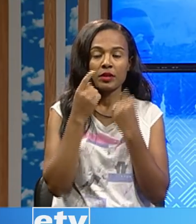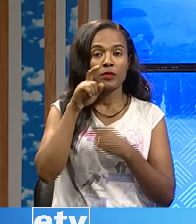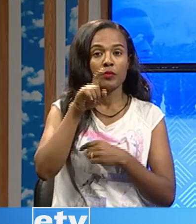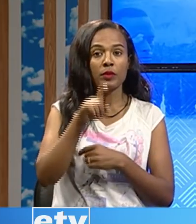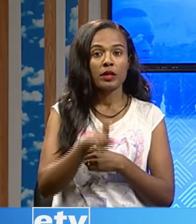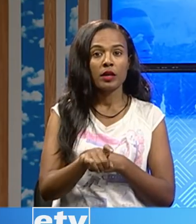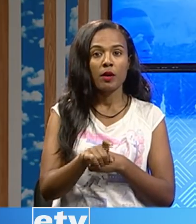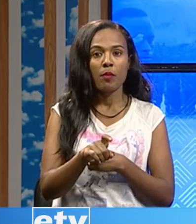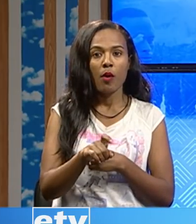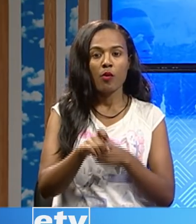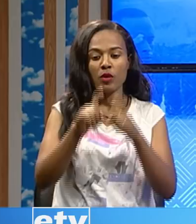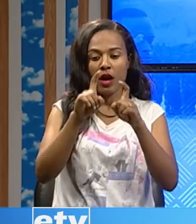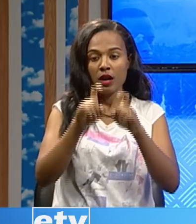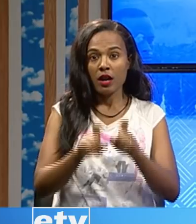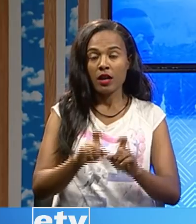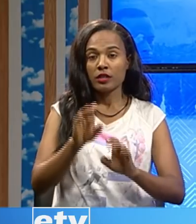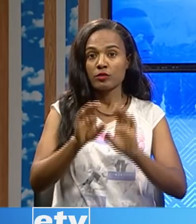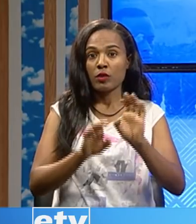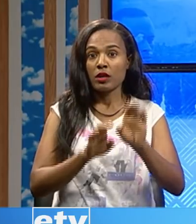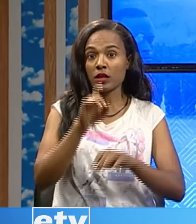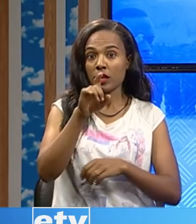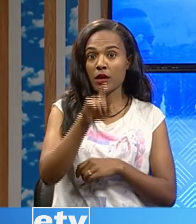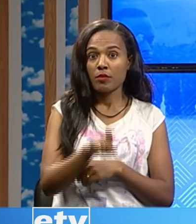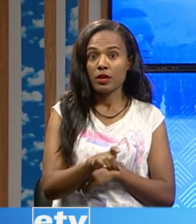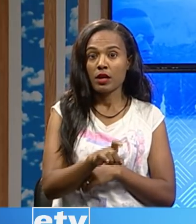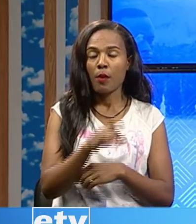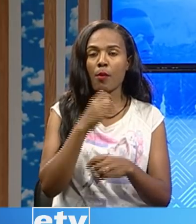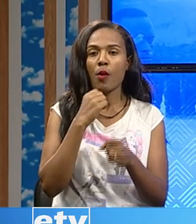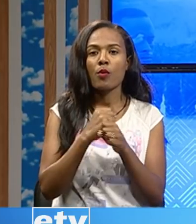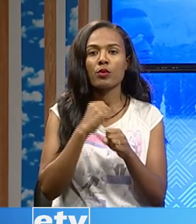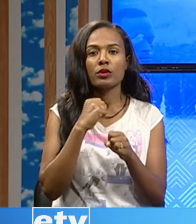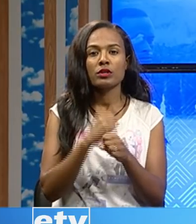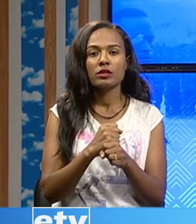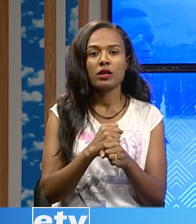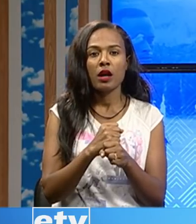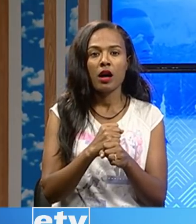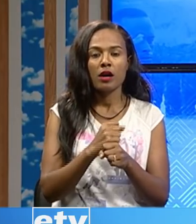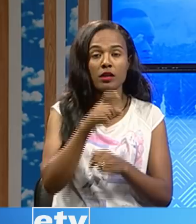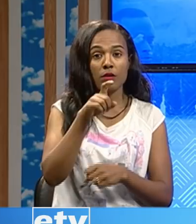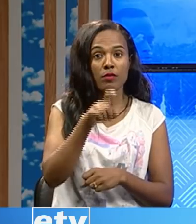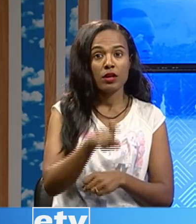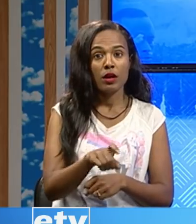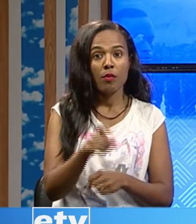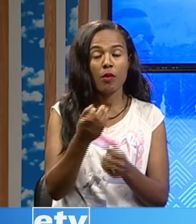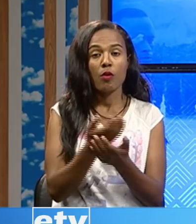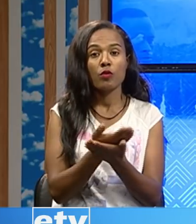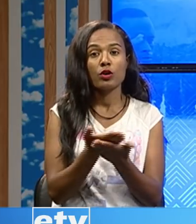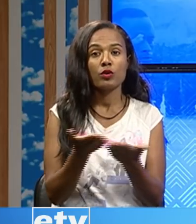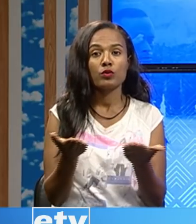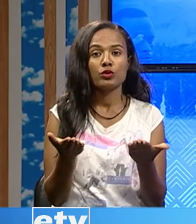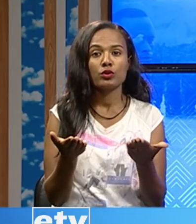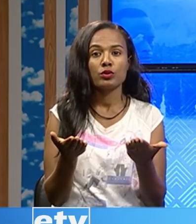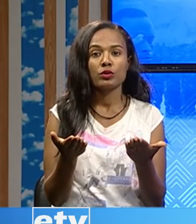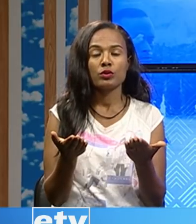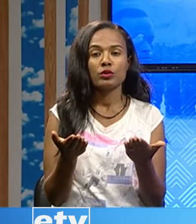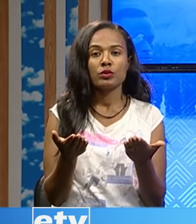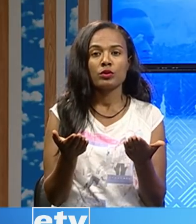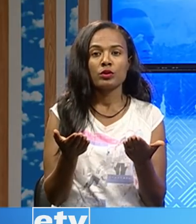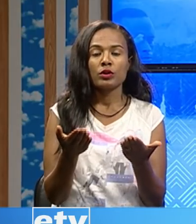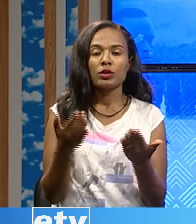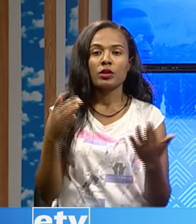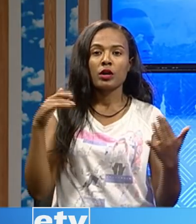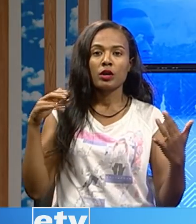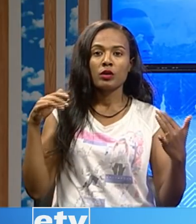የሚገባው አናላይዝ ማድረግ የሚገባው ሊሰራ የሚገባው ነገሮች